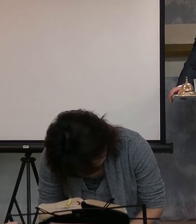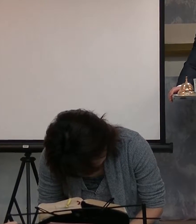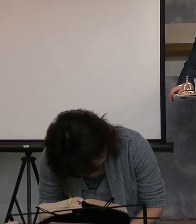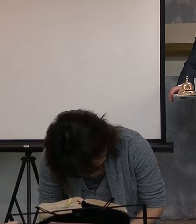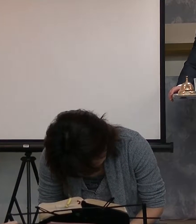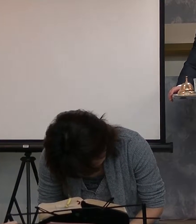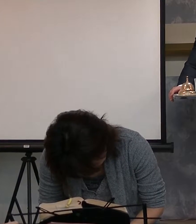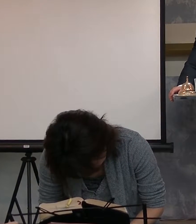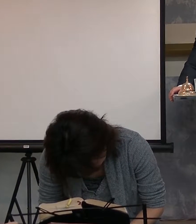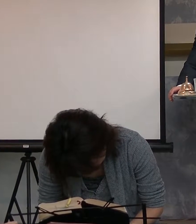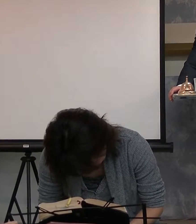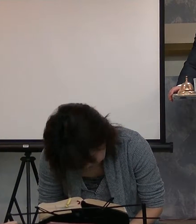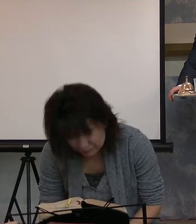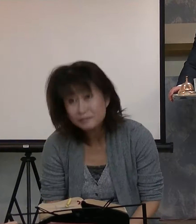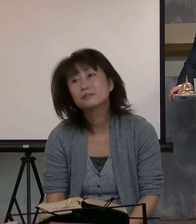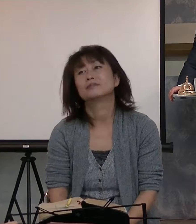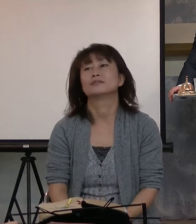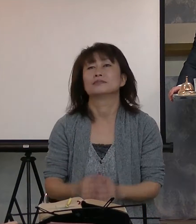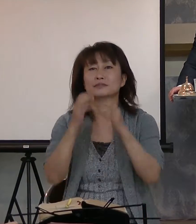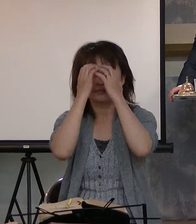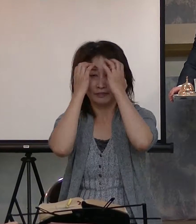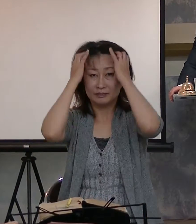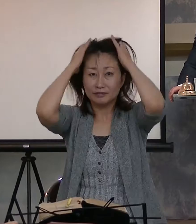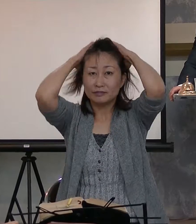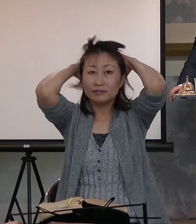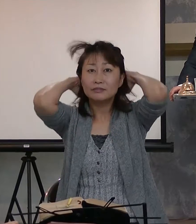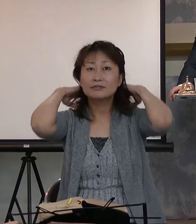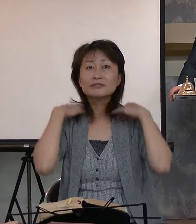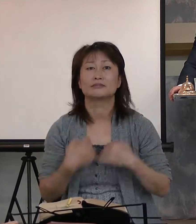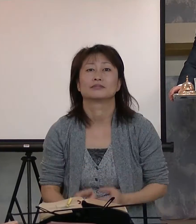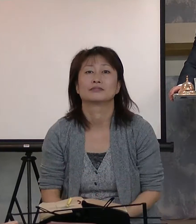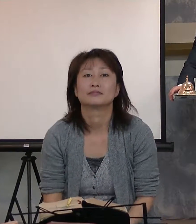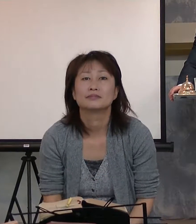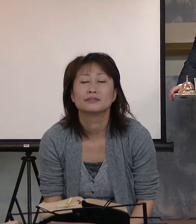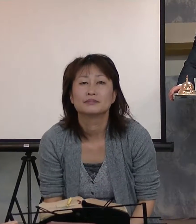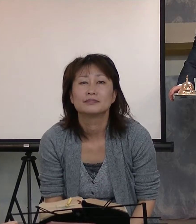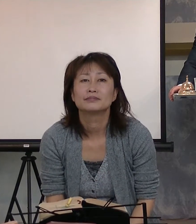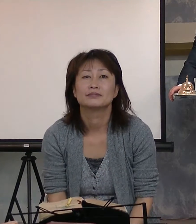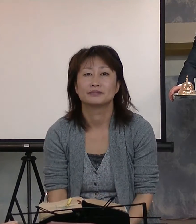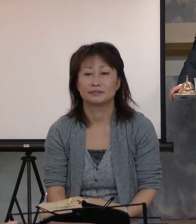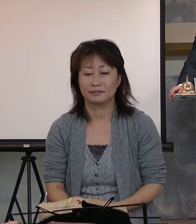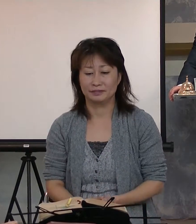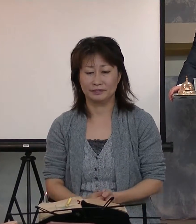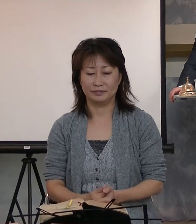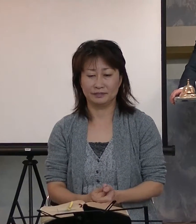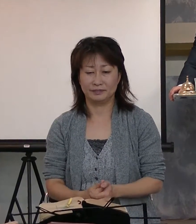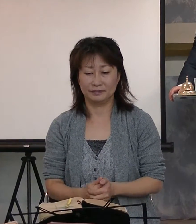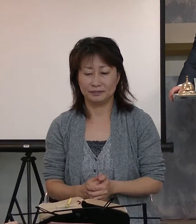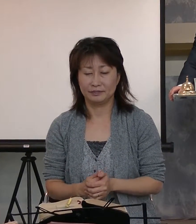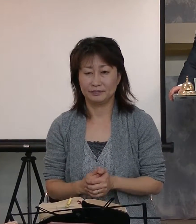녹음 안 됐어요? 어디를 끄는지 모르겠어요. 빨간 불 한번 더 끄시면 빨간 불.